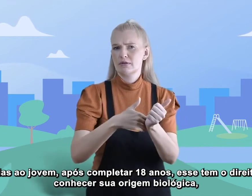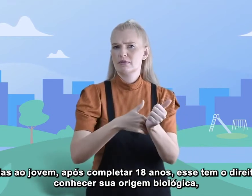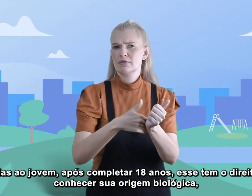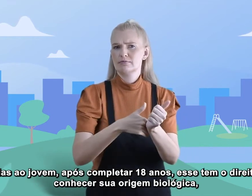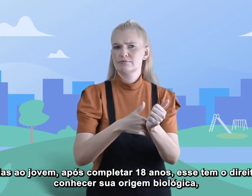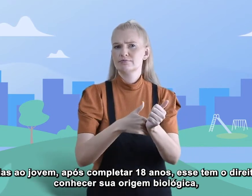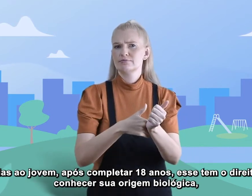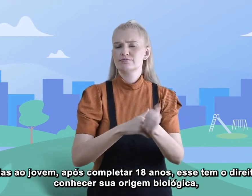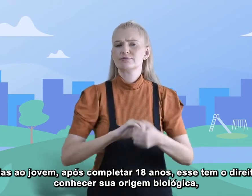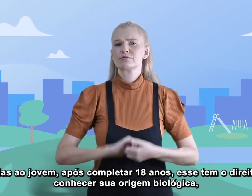biológica,